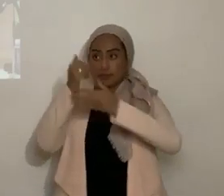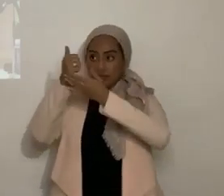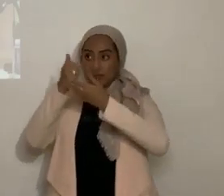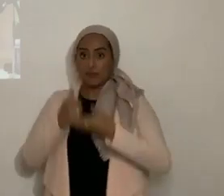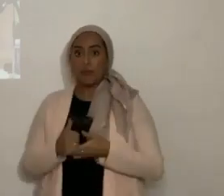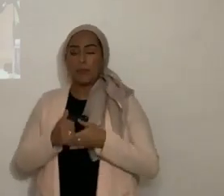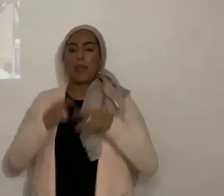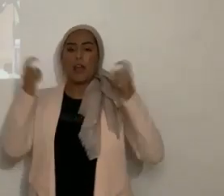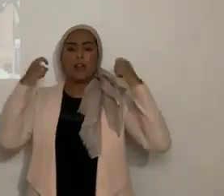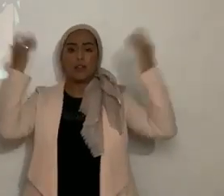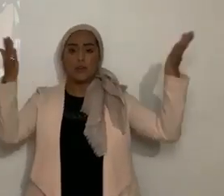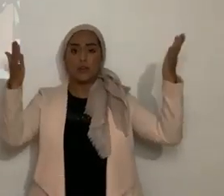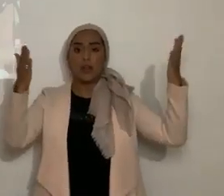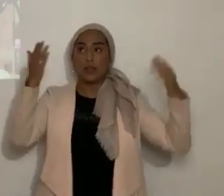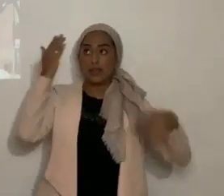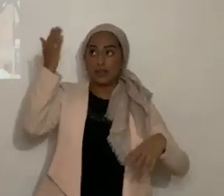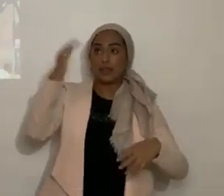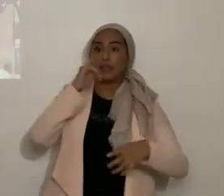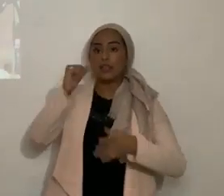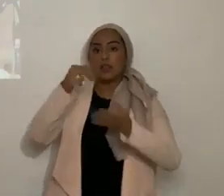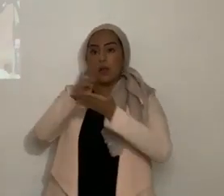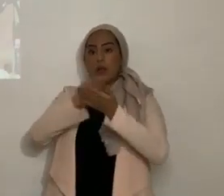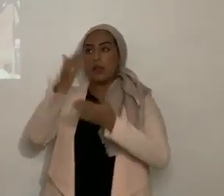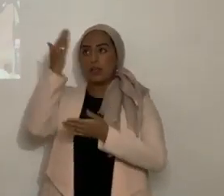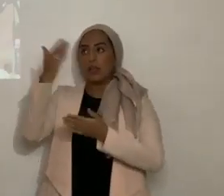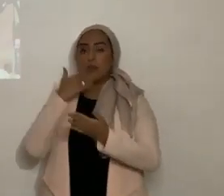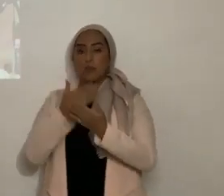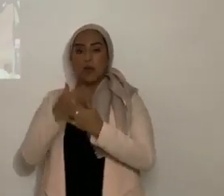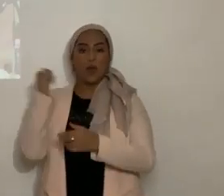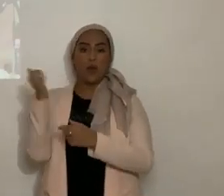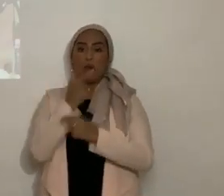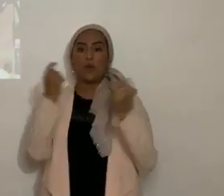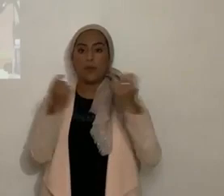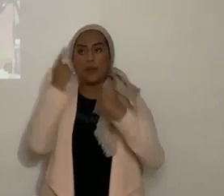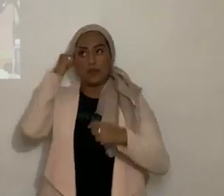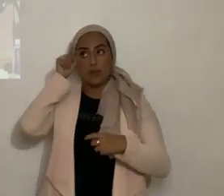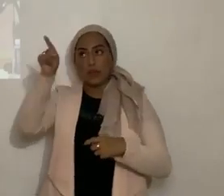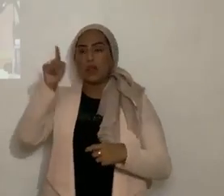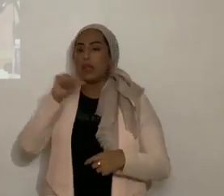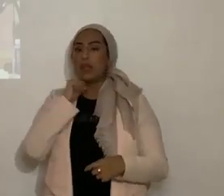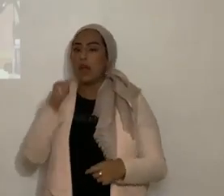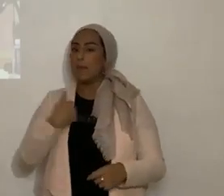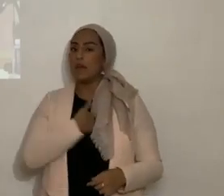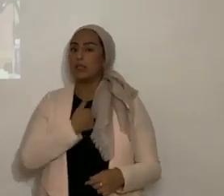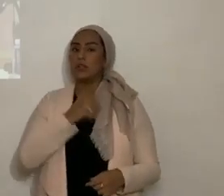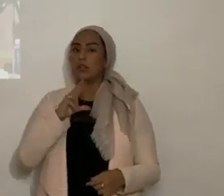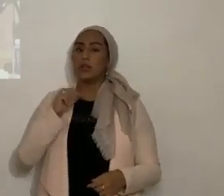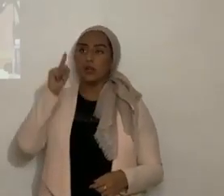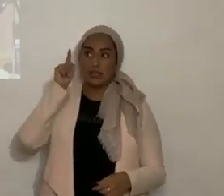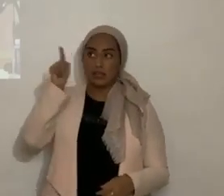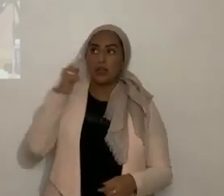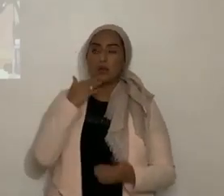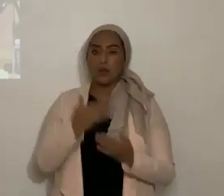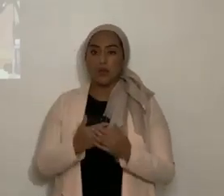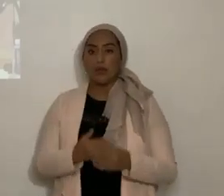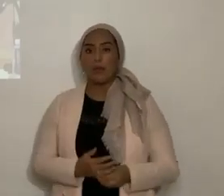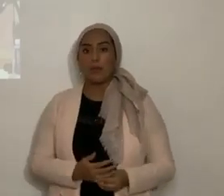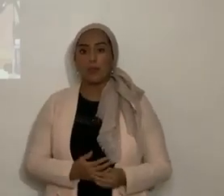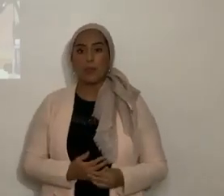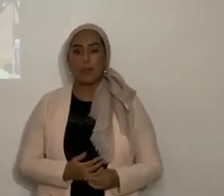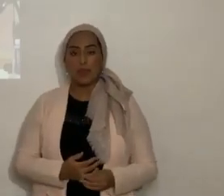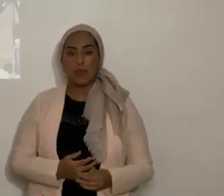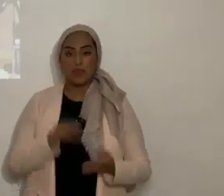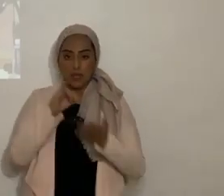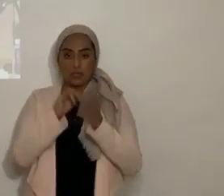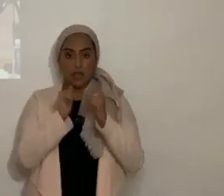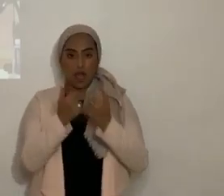ayuda, aleluya, Él es Kadosh, Él es bueno, a Él toda la exaltación. No fue por mi oración, sino porque Él es bueno. Pero debemos orar